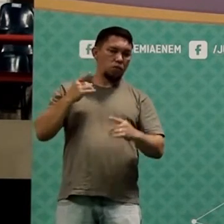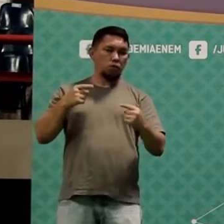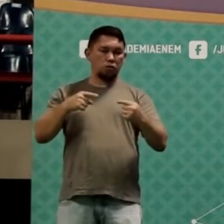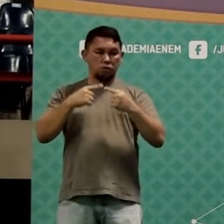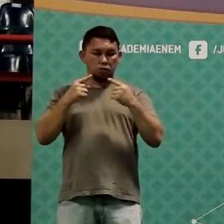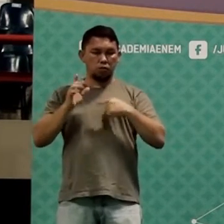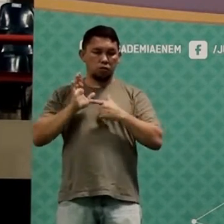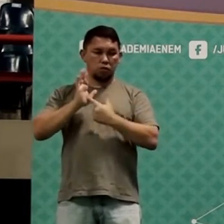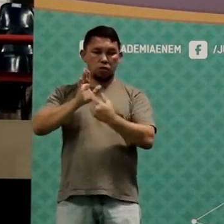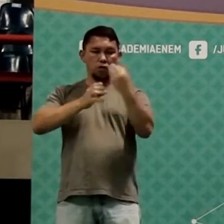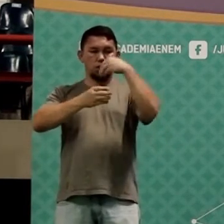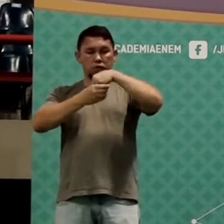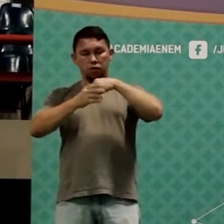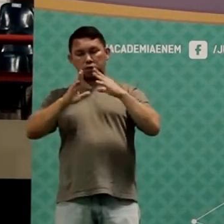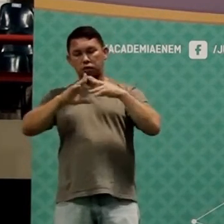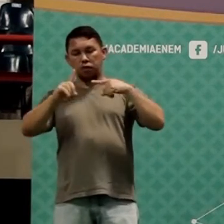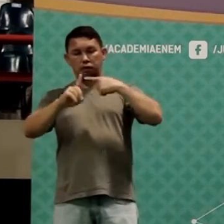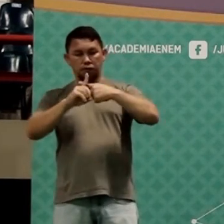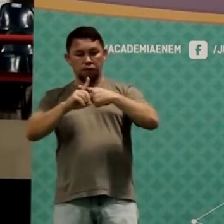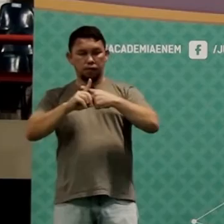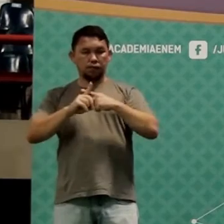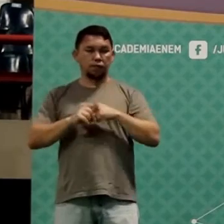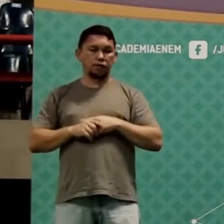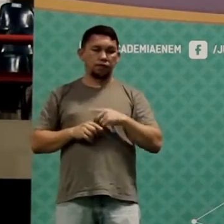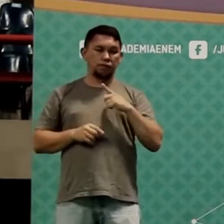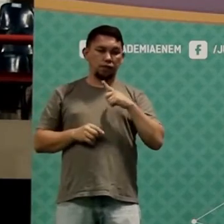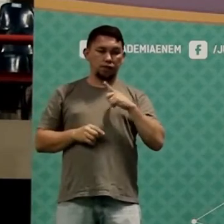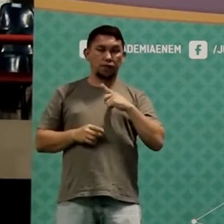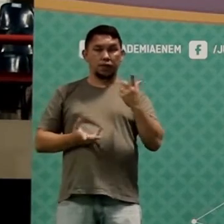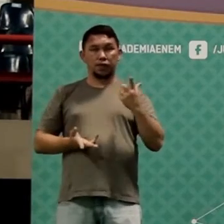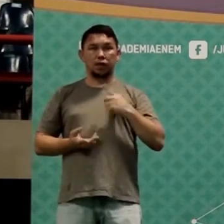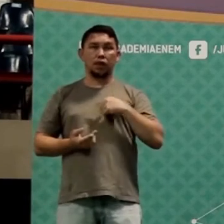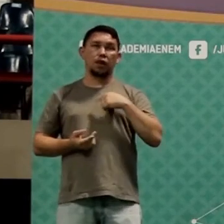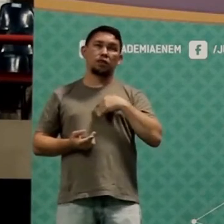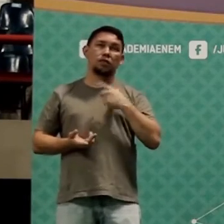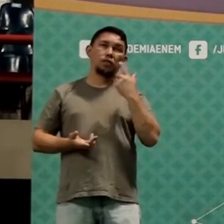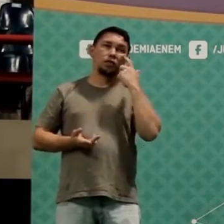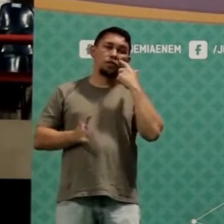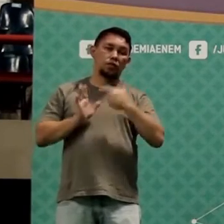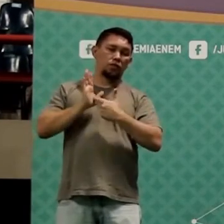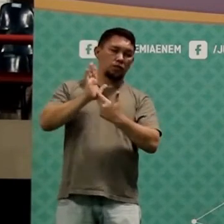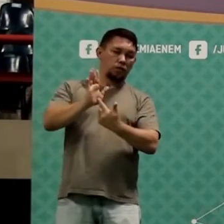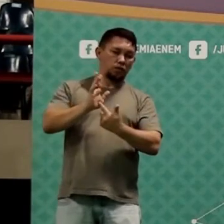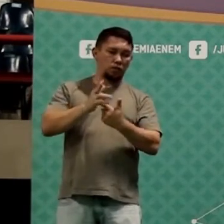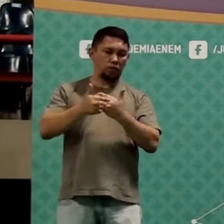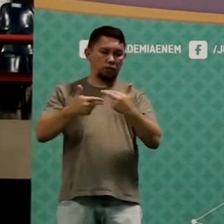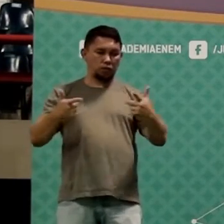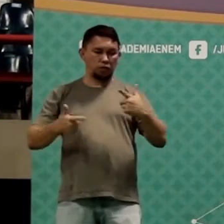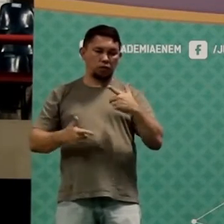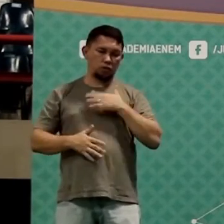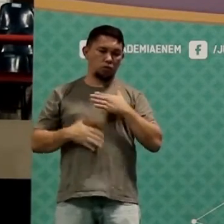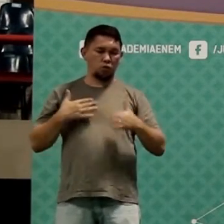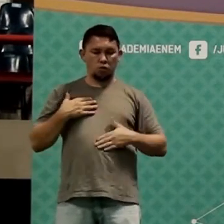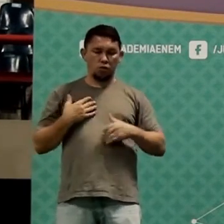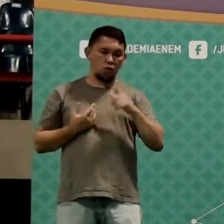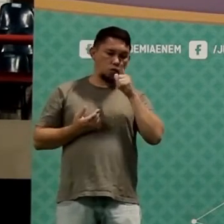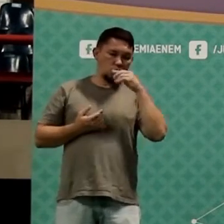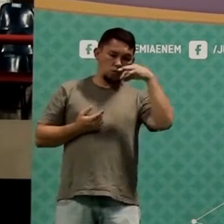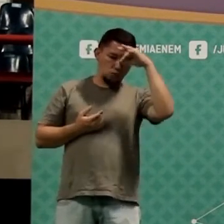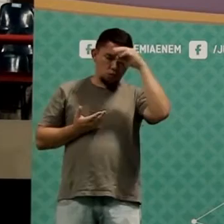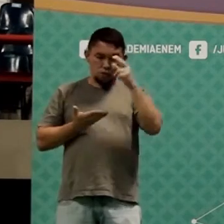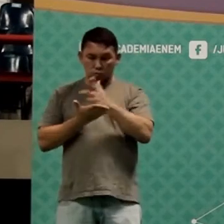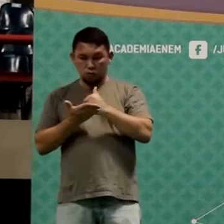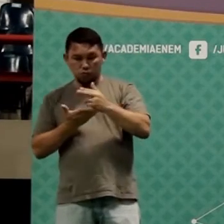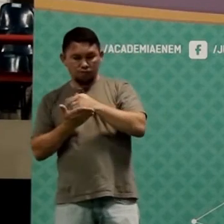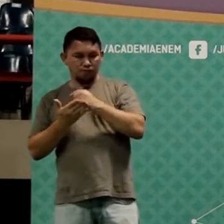obras ficavam dentro da igreja. Então, os órgãos sexuais não é o objetivo principal da obra. Muitas vezes nem pode